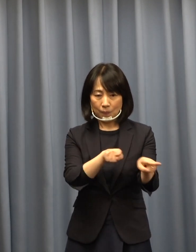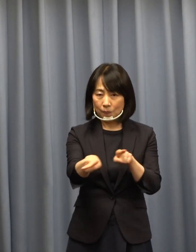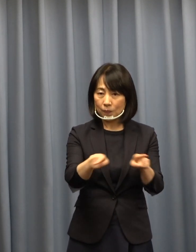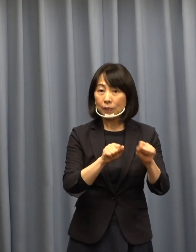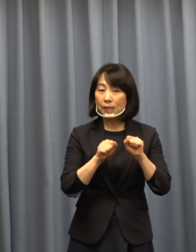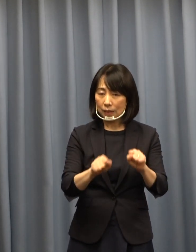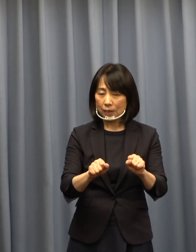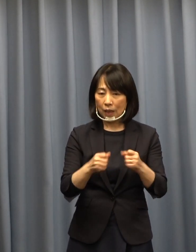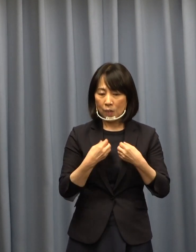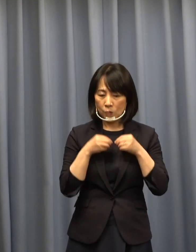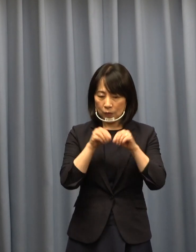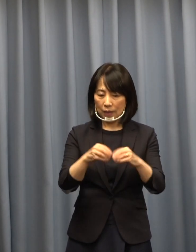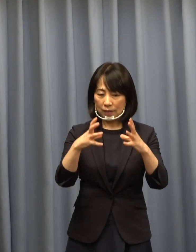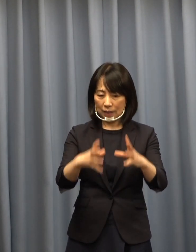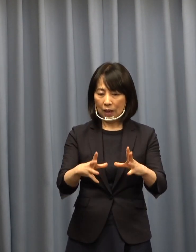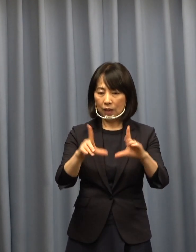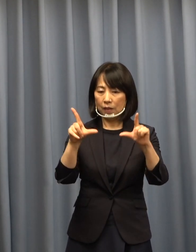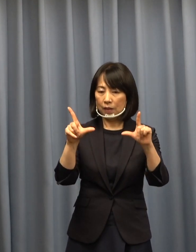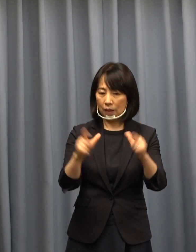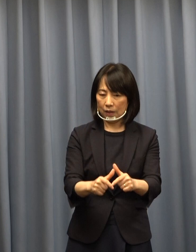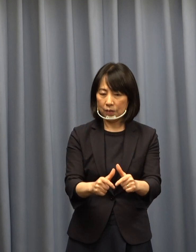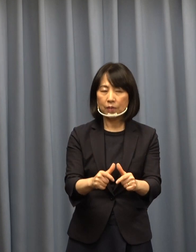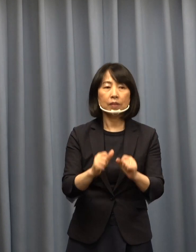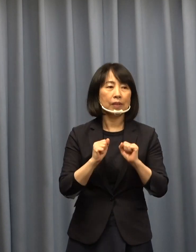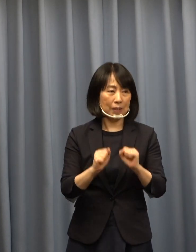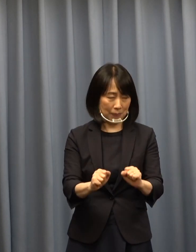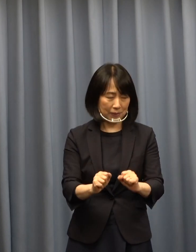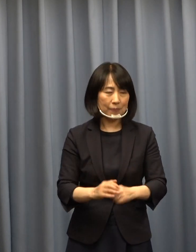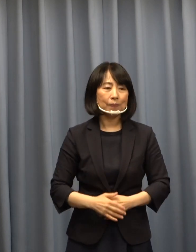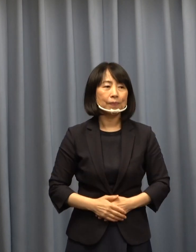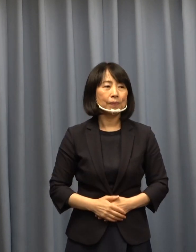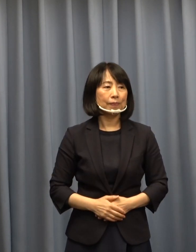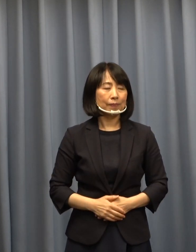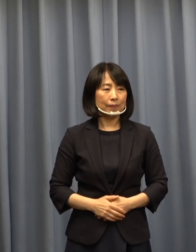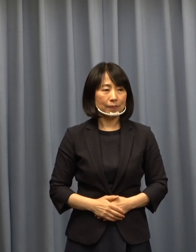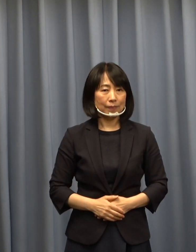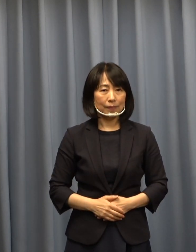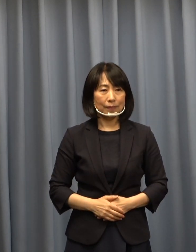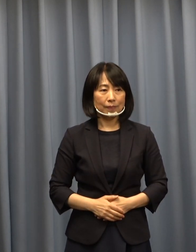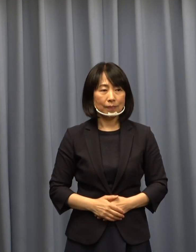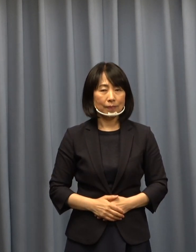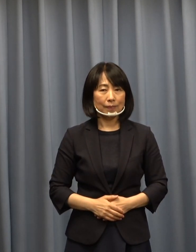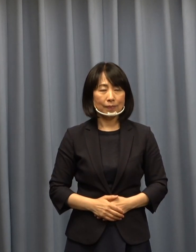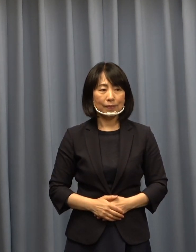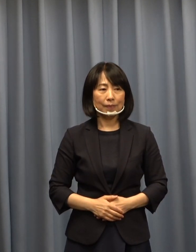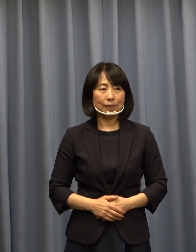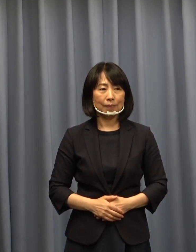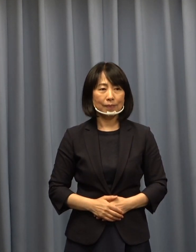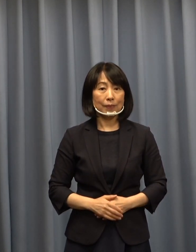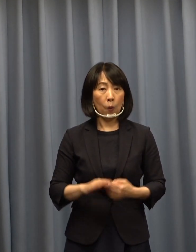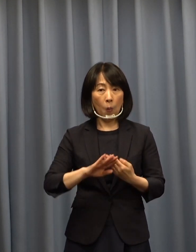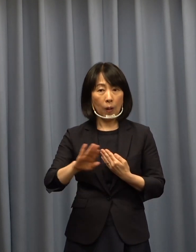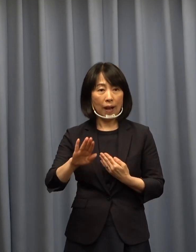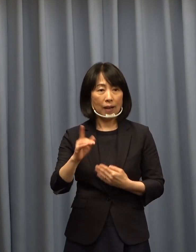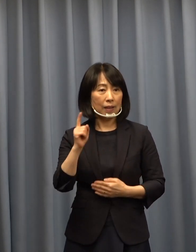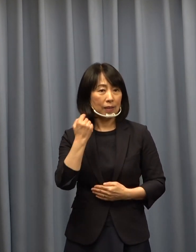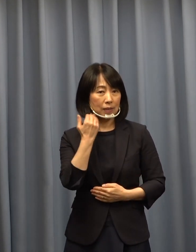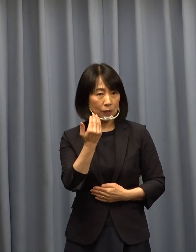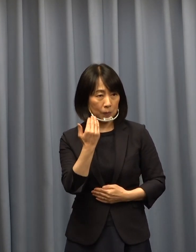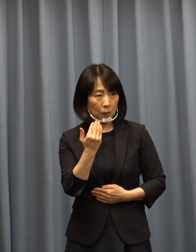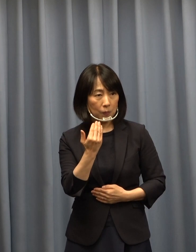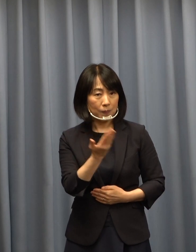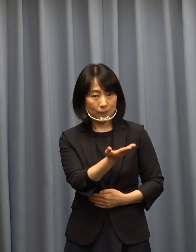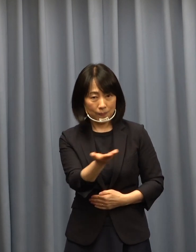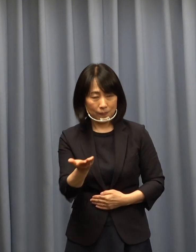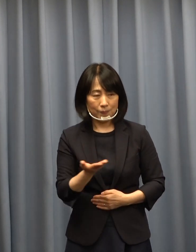くださるとはおっしゃっています。 ありがとうございました。感謝から以上です。各社さん、お願いします。